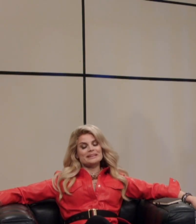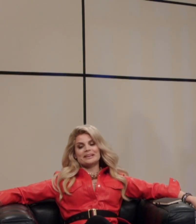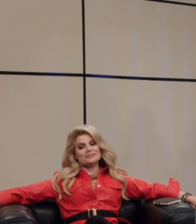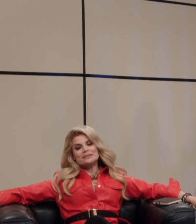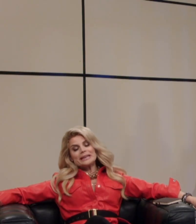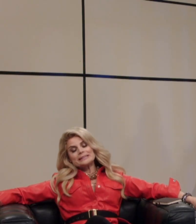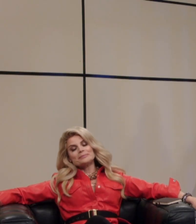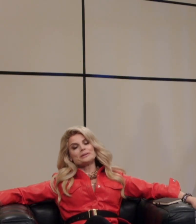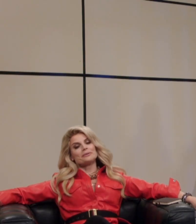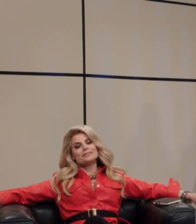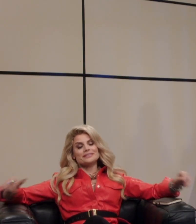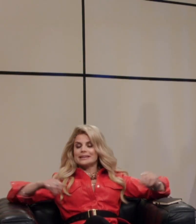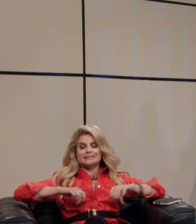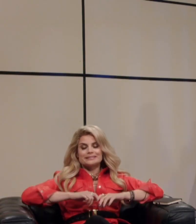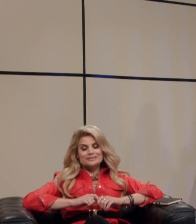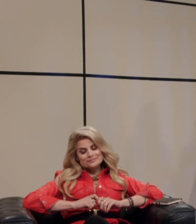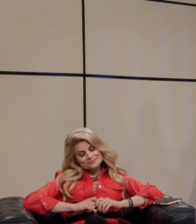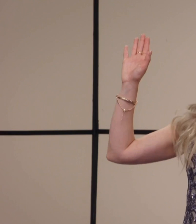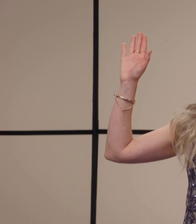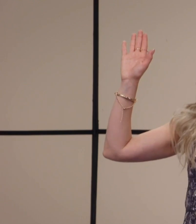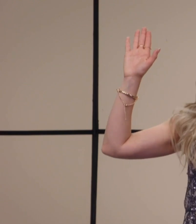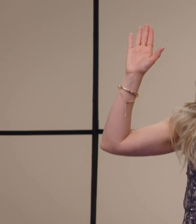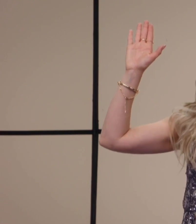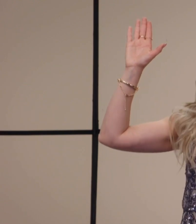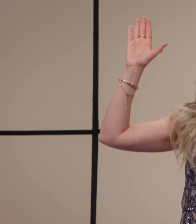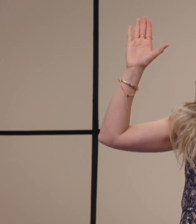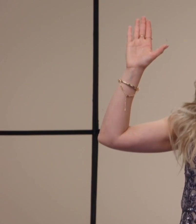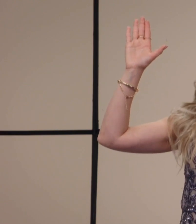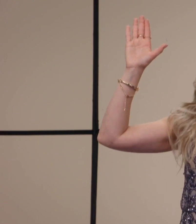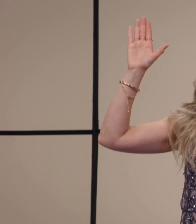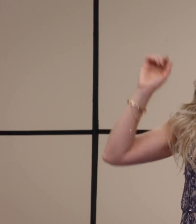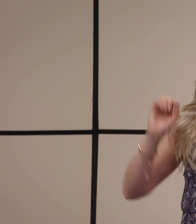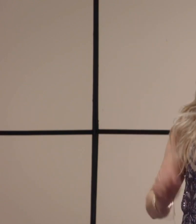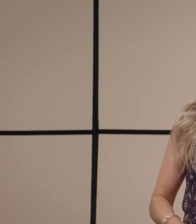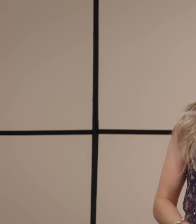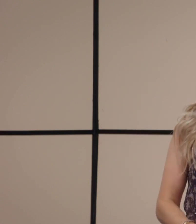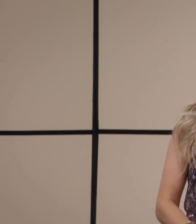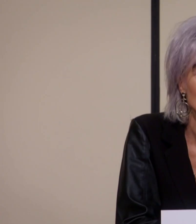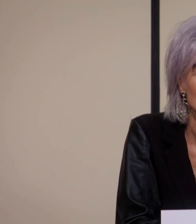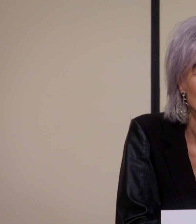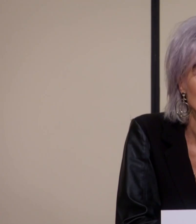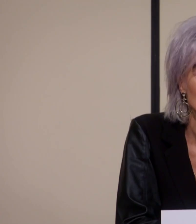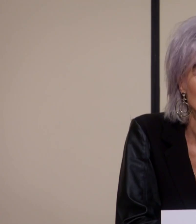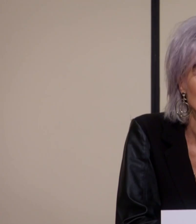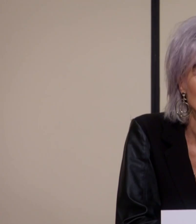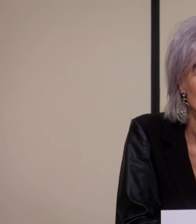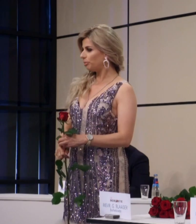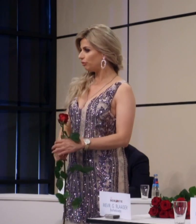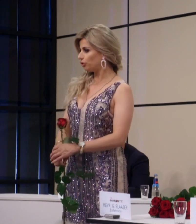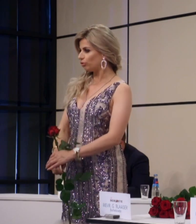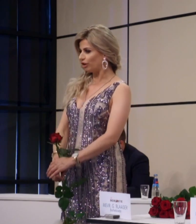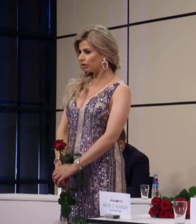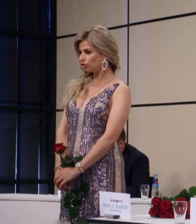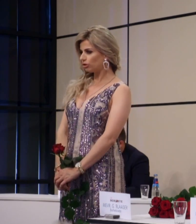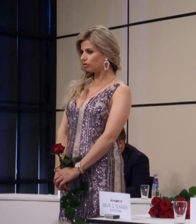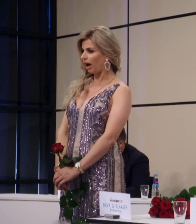om te lachen. Nee, ik kan het echt niet meer hoor. Ja, ik heb nog wel een inhoudelijke vraag. Marion, bent u